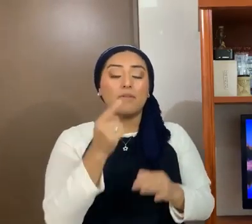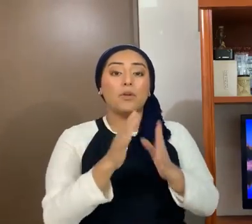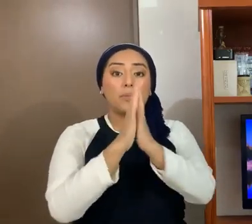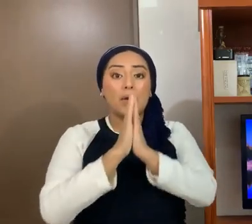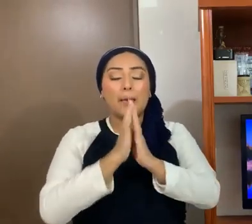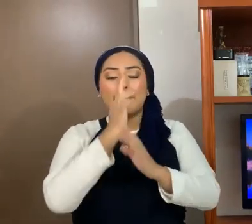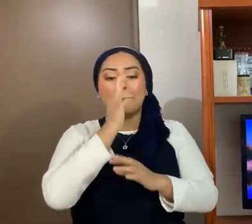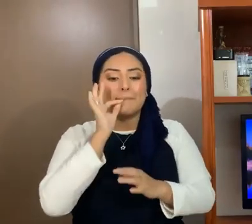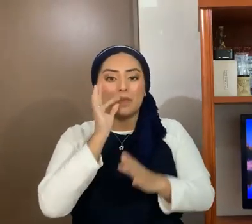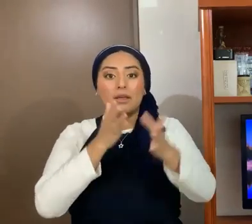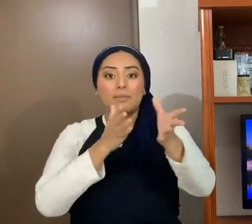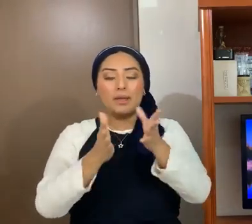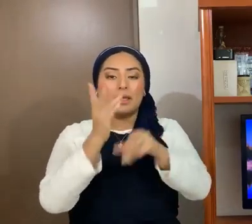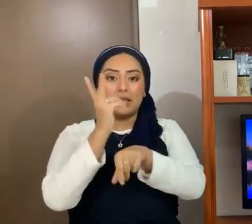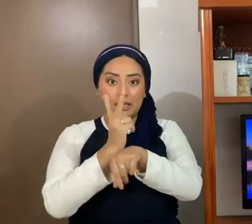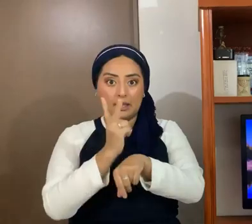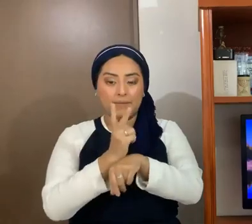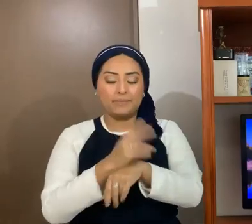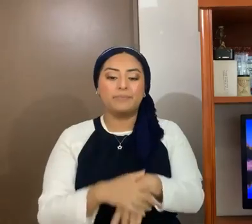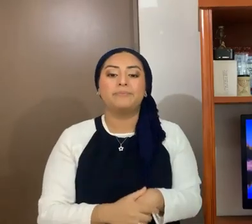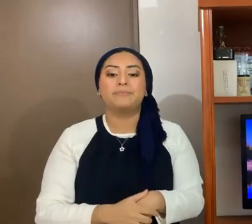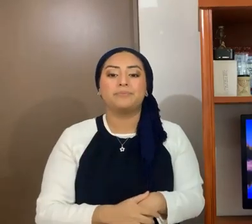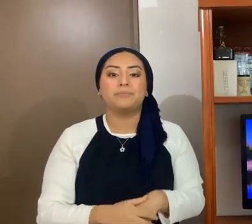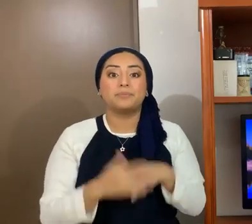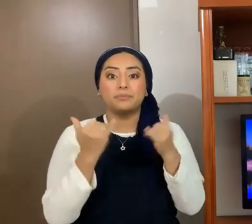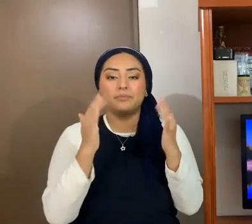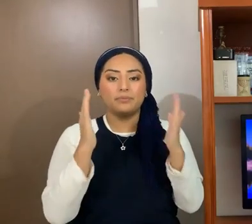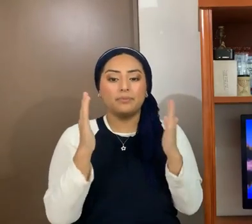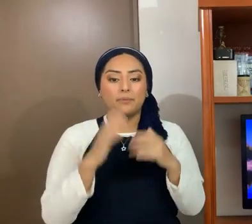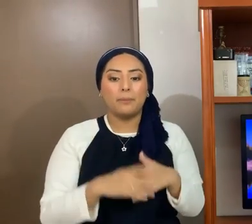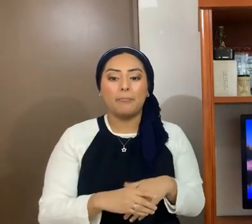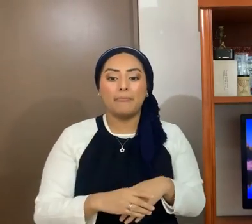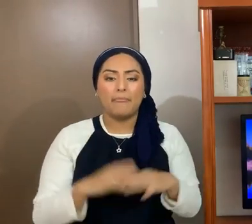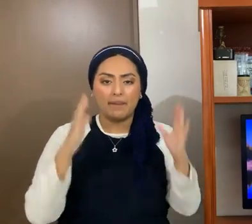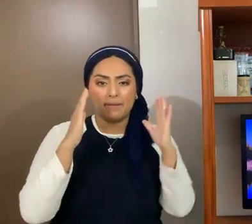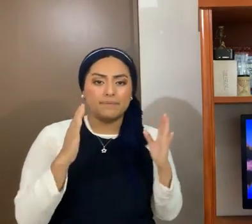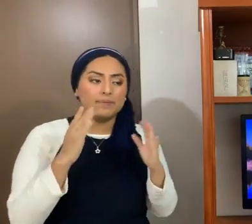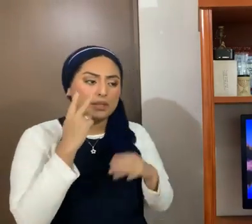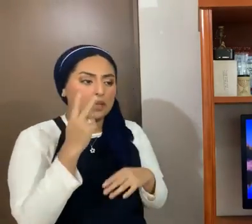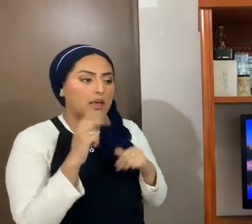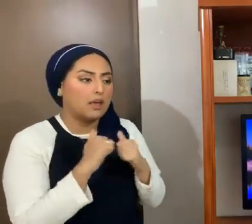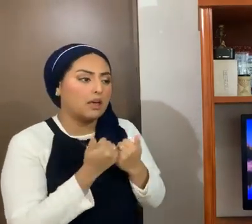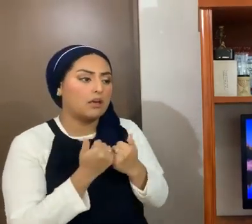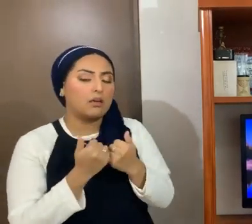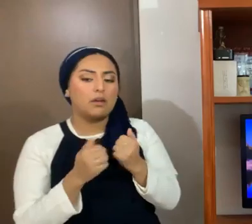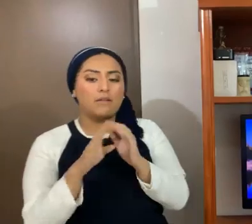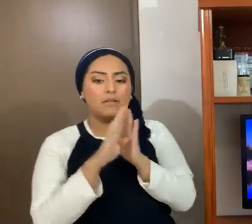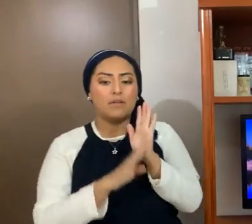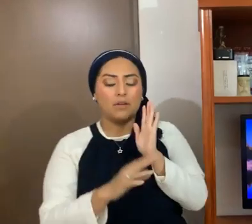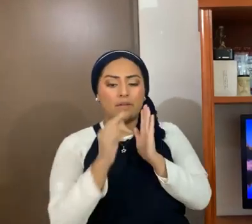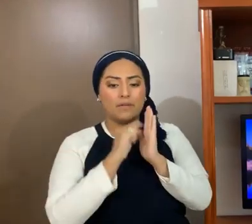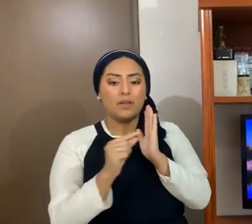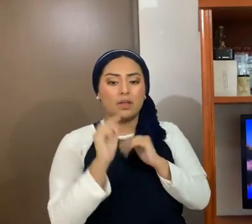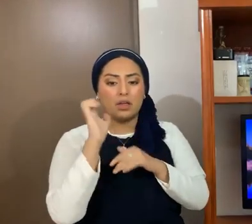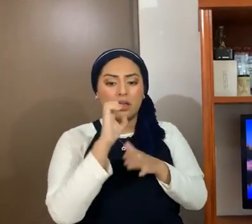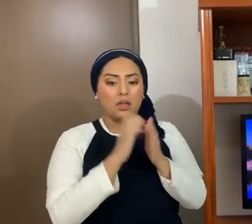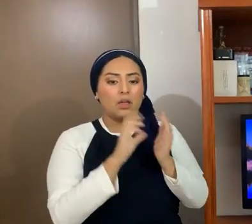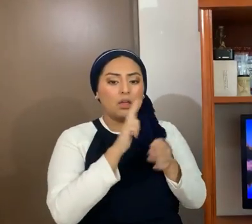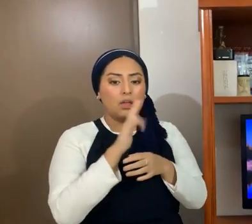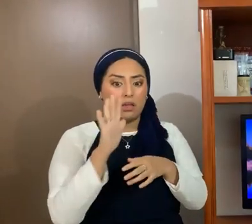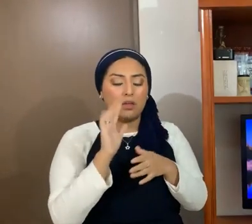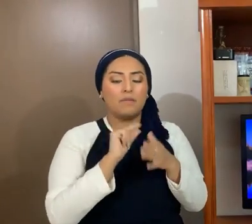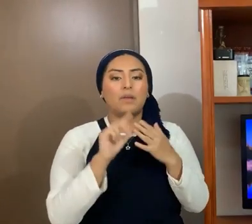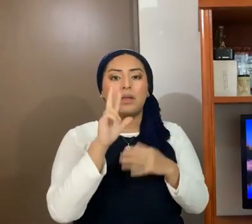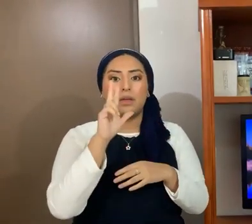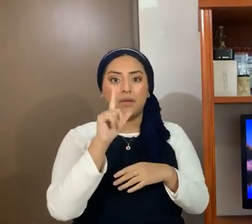ayunas, si sirves a la Keilah. Ahora, mucha atención. Fíjense cómo en el verso, en Éxodo 35,